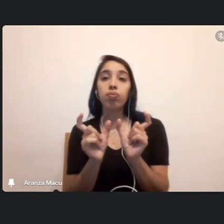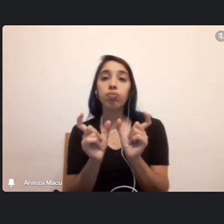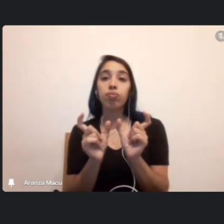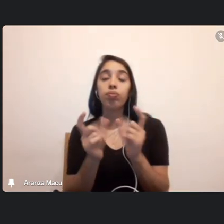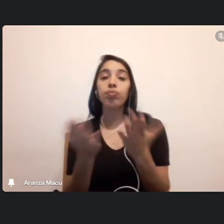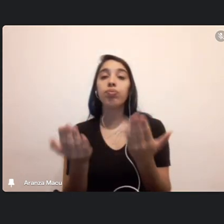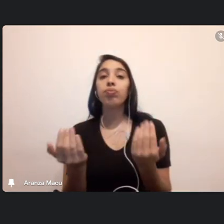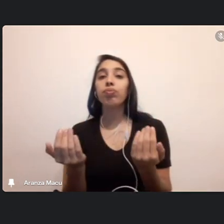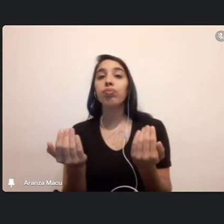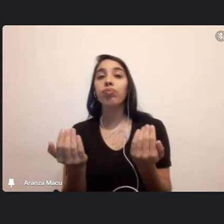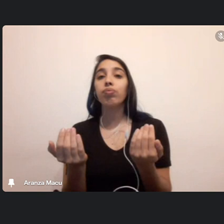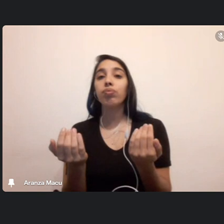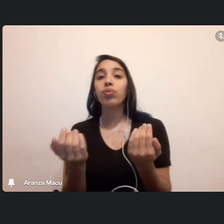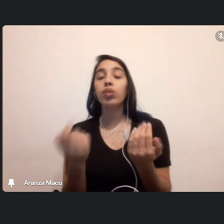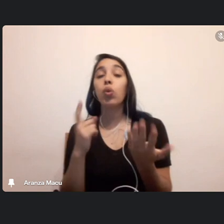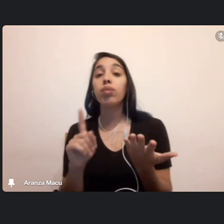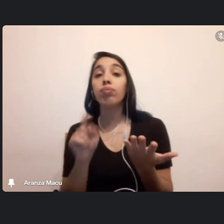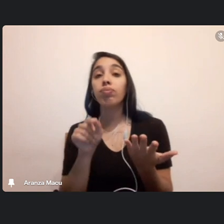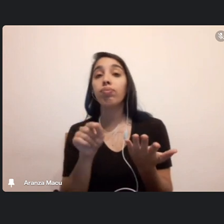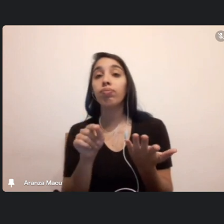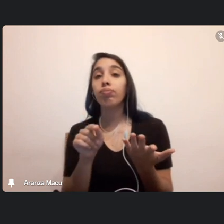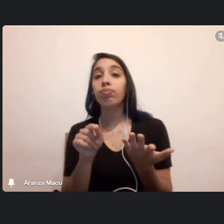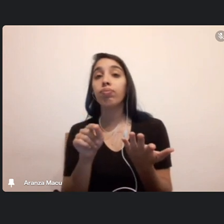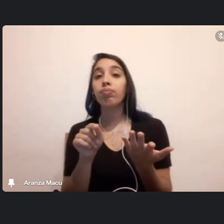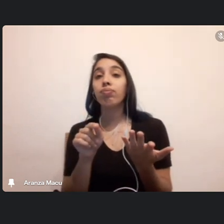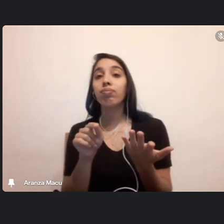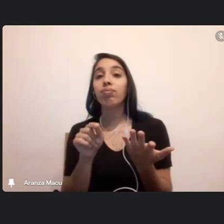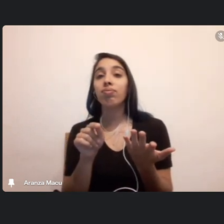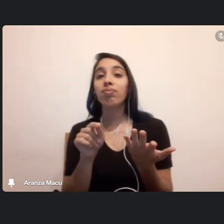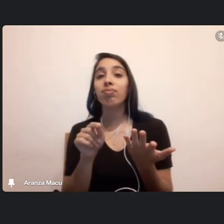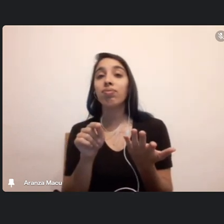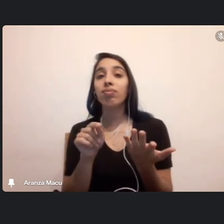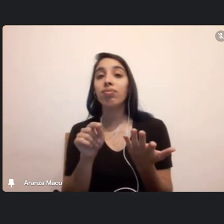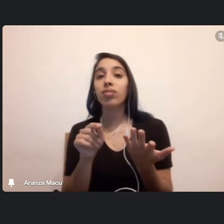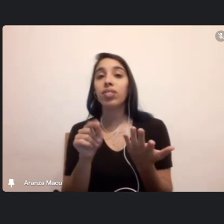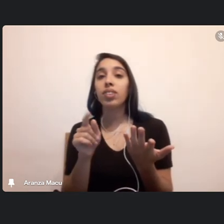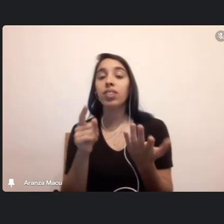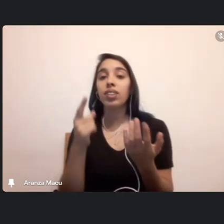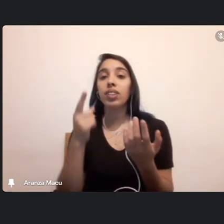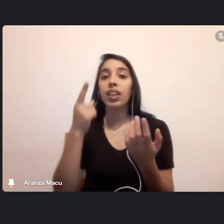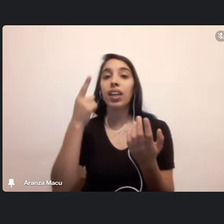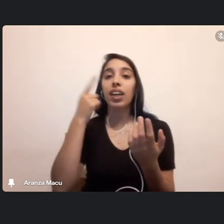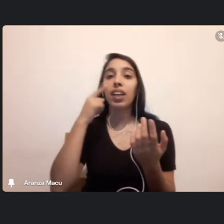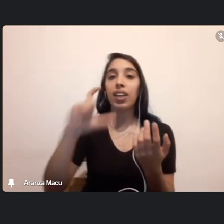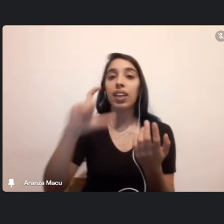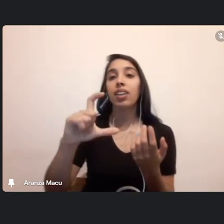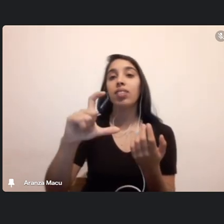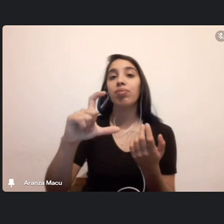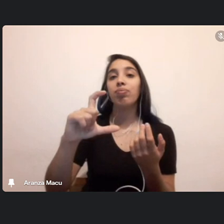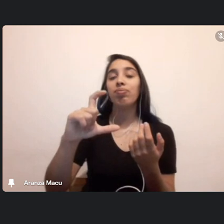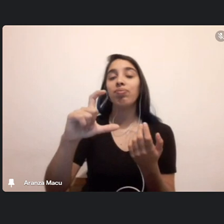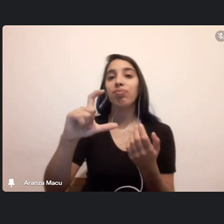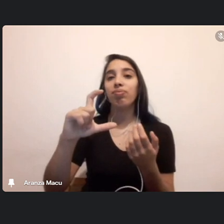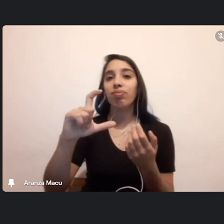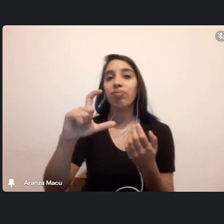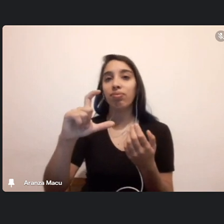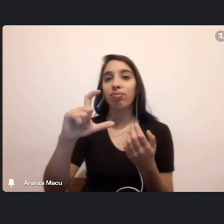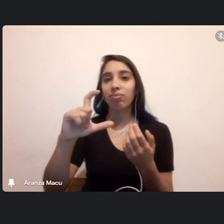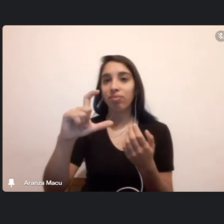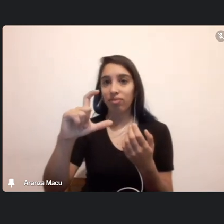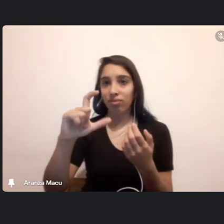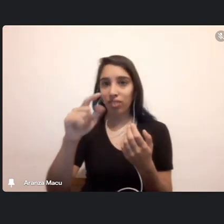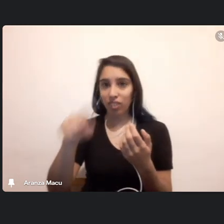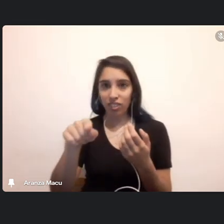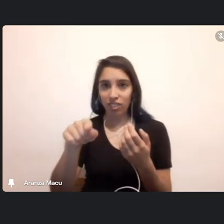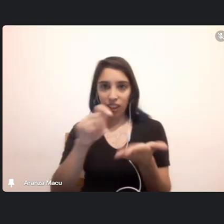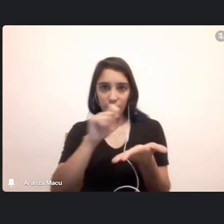¿Cuál es el sufijo? Ic, linguistic. Cuando acá lo pongo en ustedes, si se fijan en el apunte, lo voy a poner en el